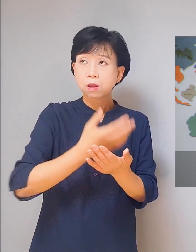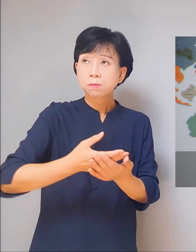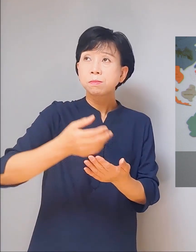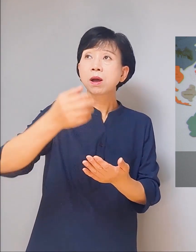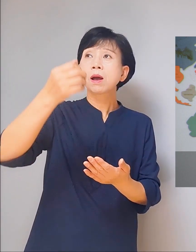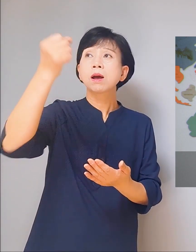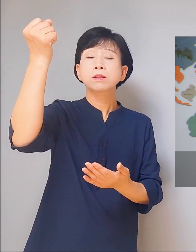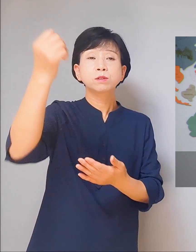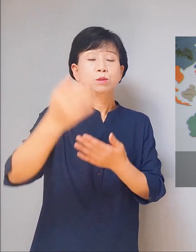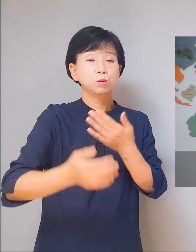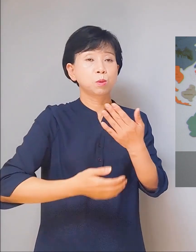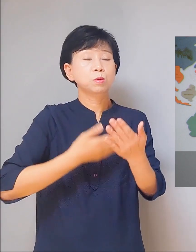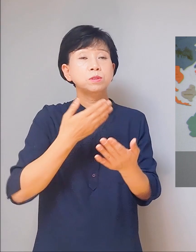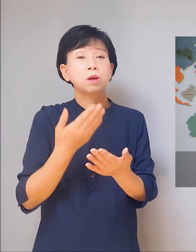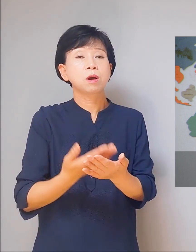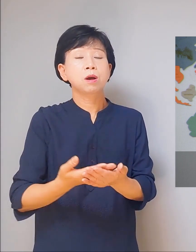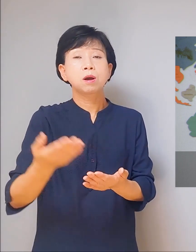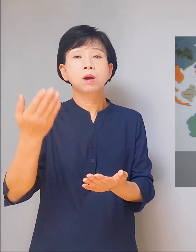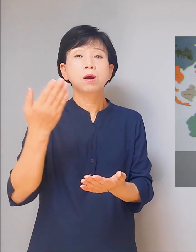받으소서.